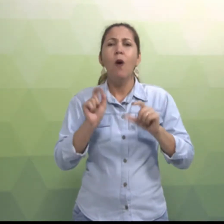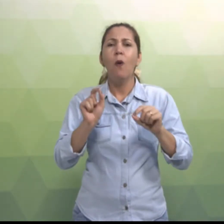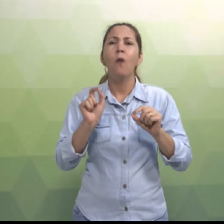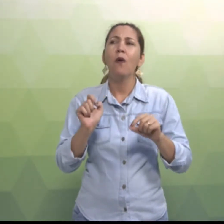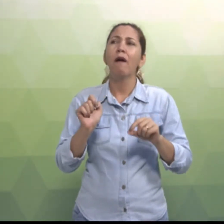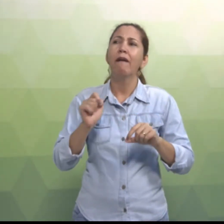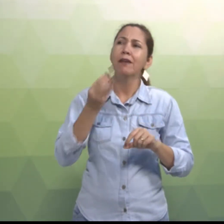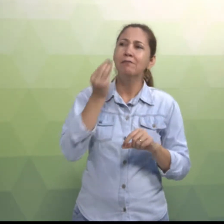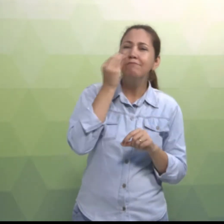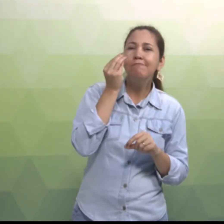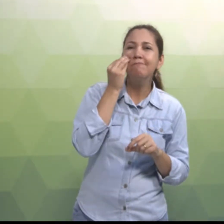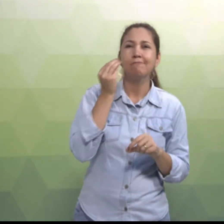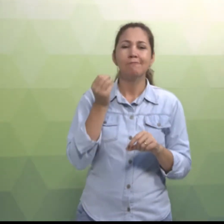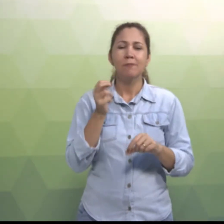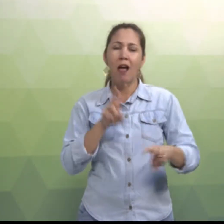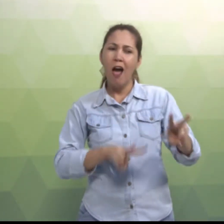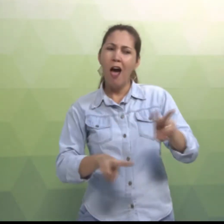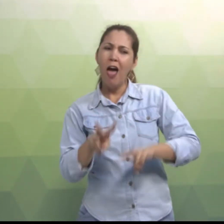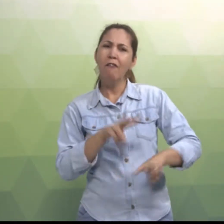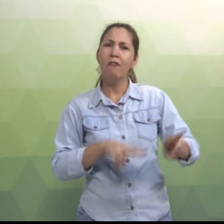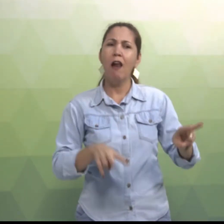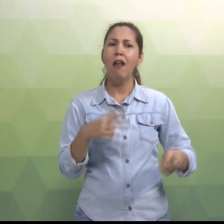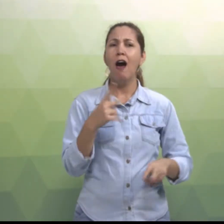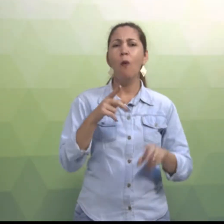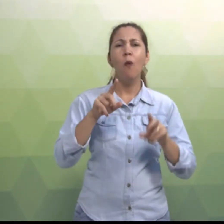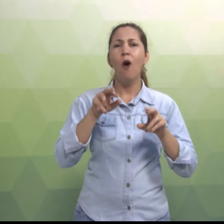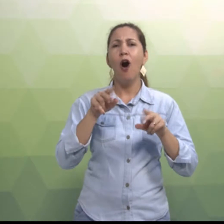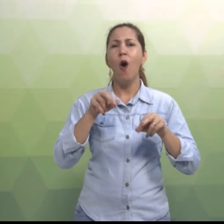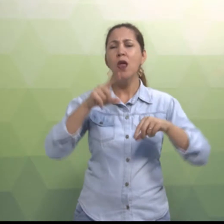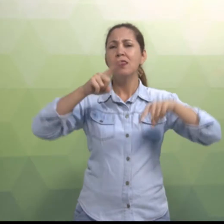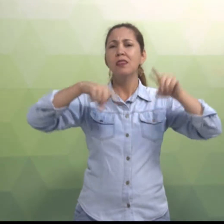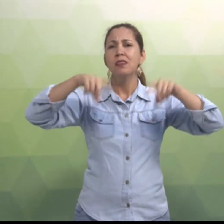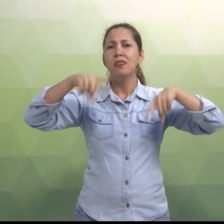já avaliá-la, perceber qual o nível linguístico.